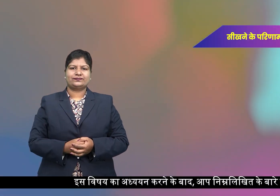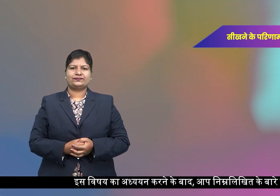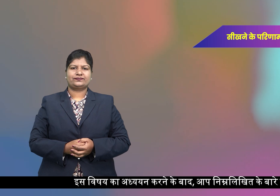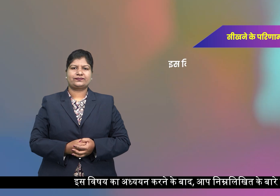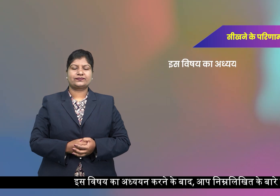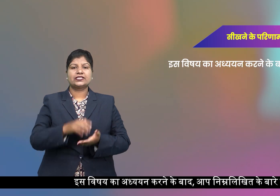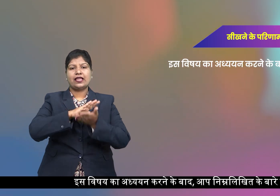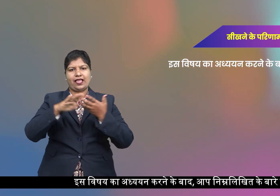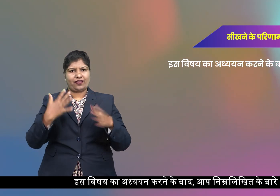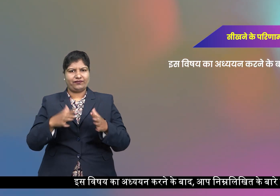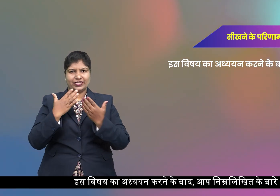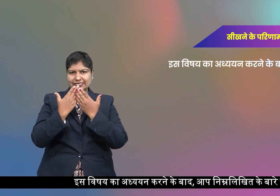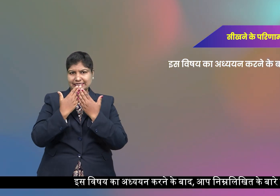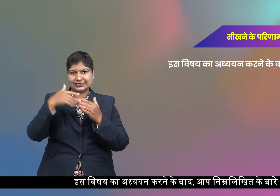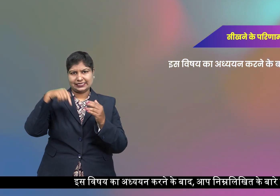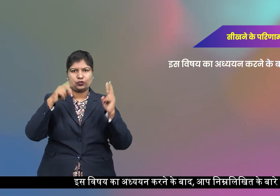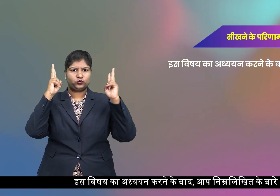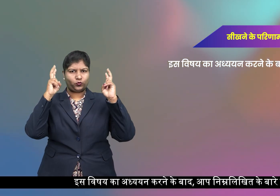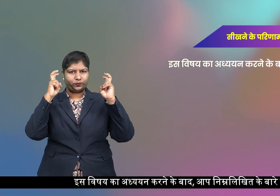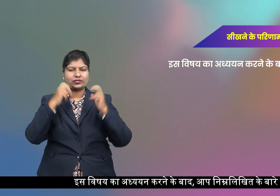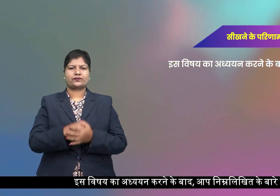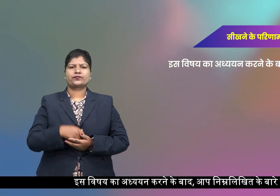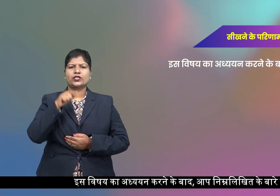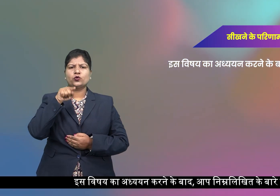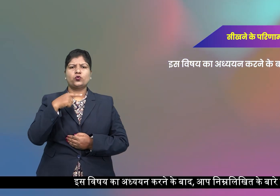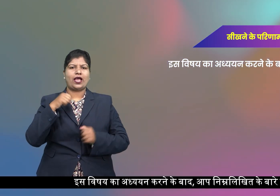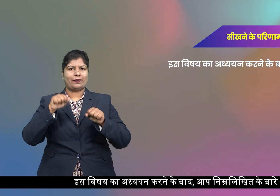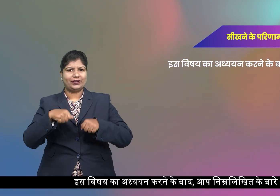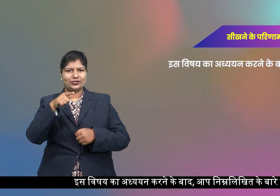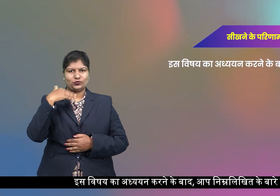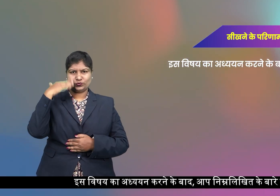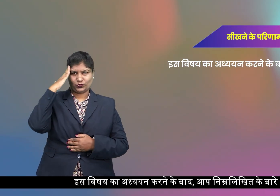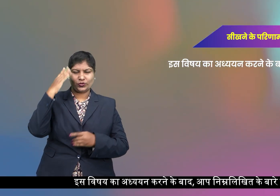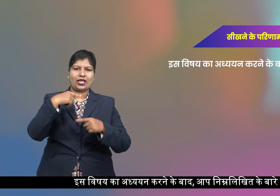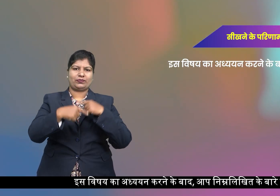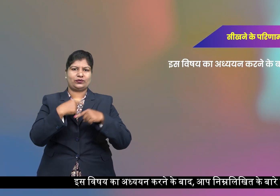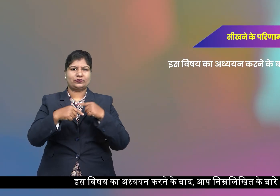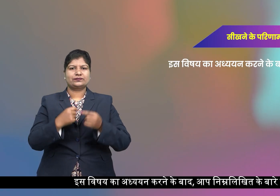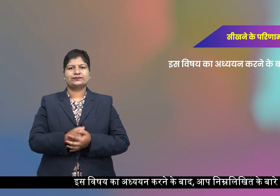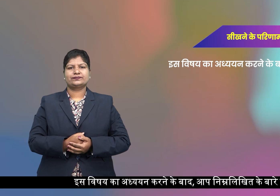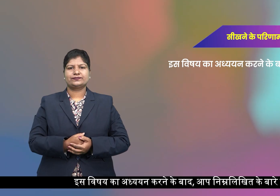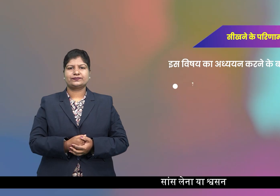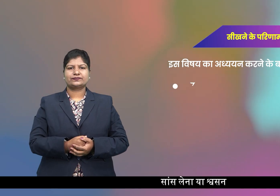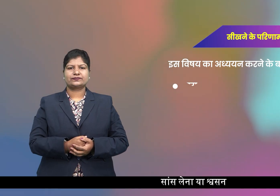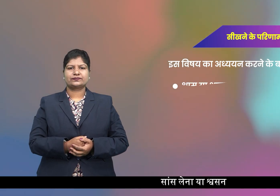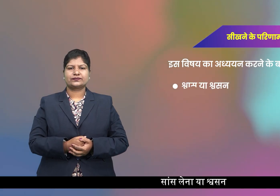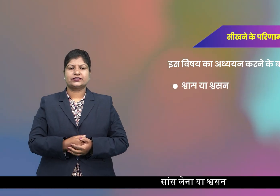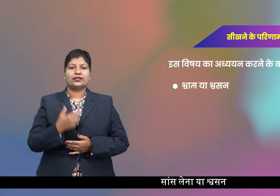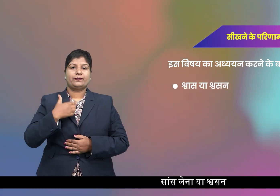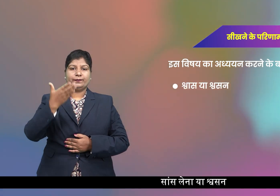इस विषय का अध्ययन करने के बाद आप निम्नलिखित के बारे में जानेंगे। सांस लेना